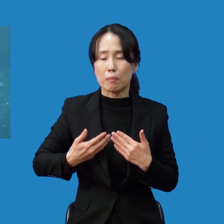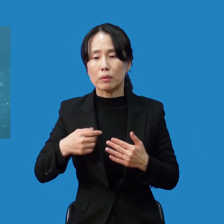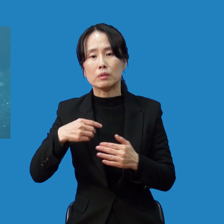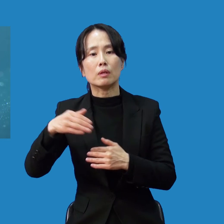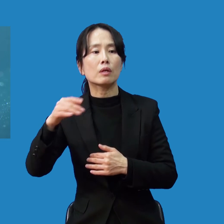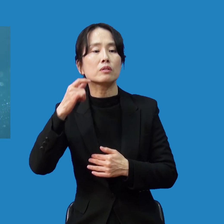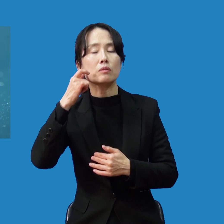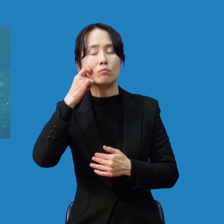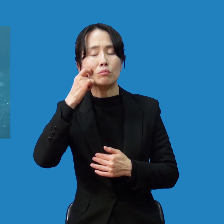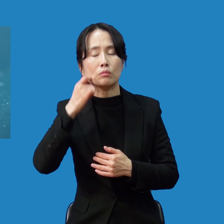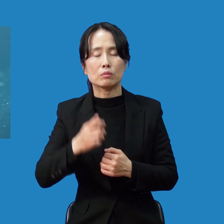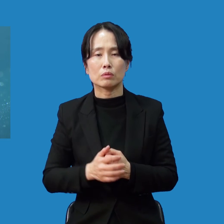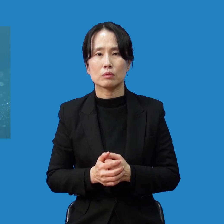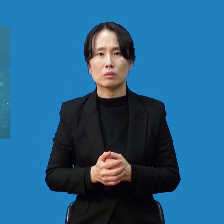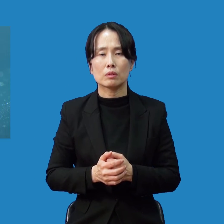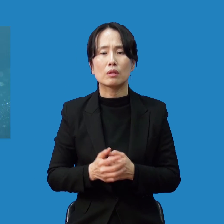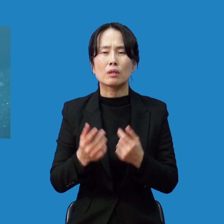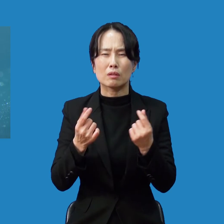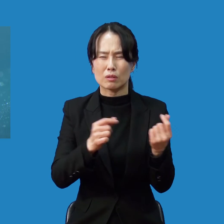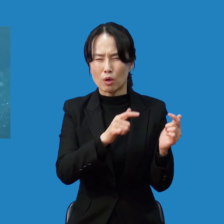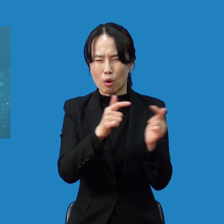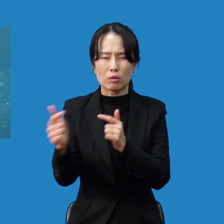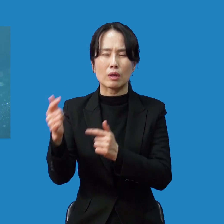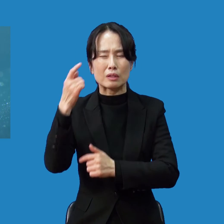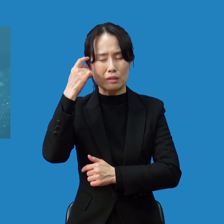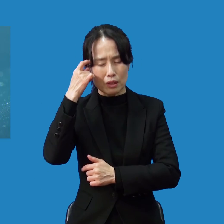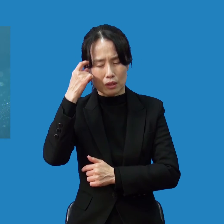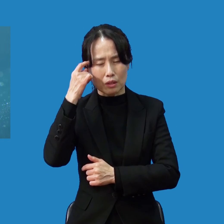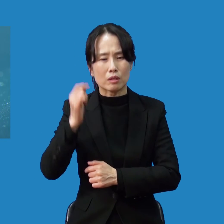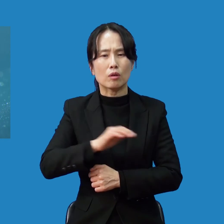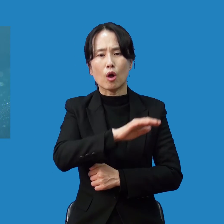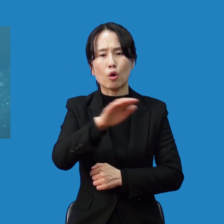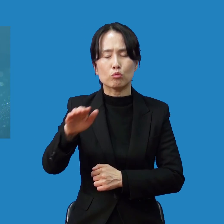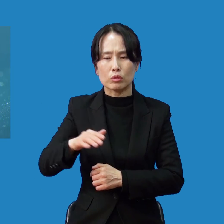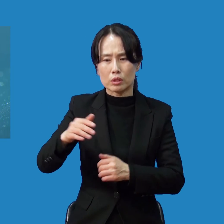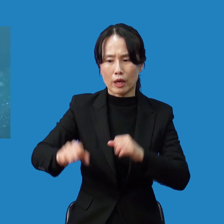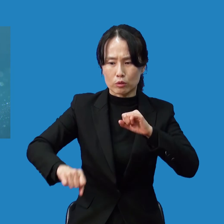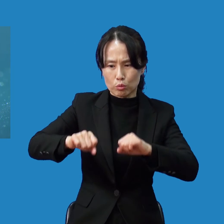것을 생각하면 우리가 자제를 해야 되죠. 자제를 해야 되죠.